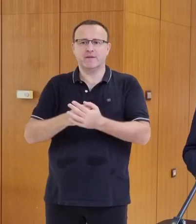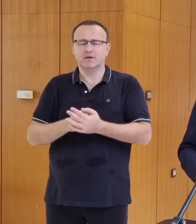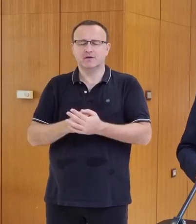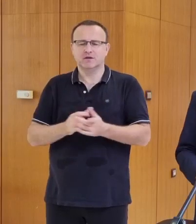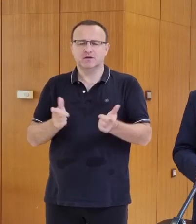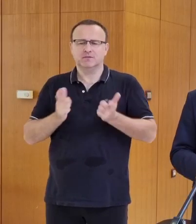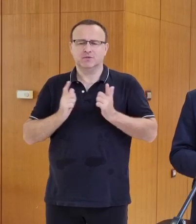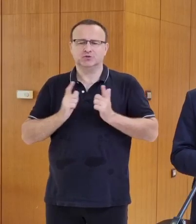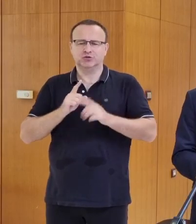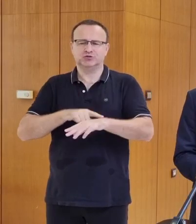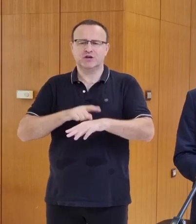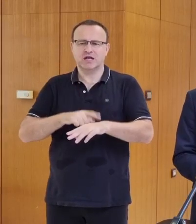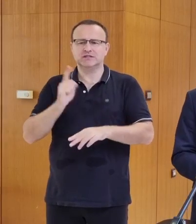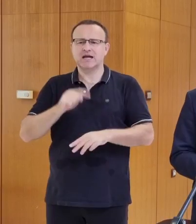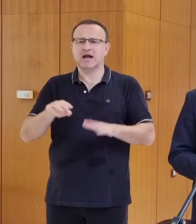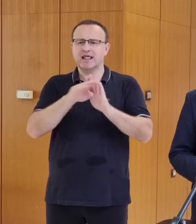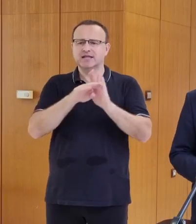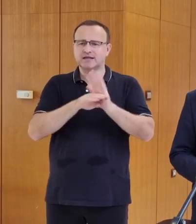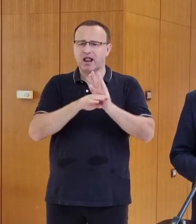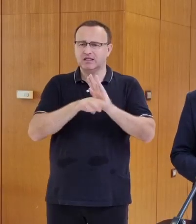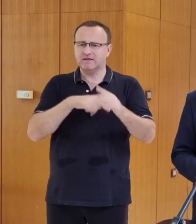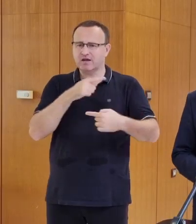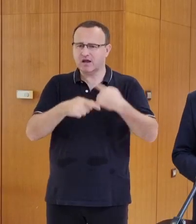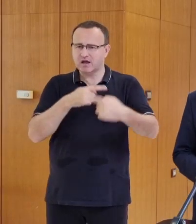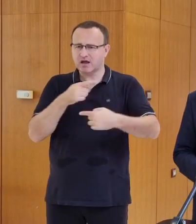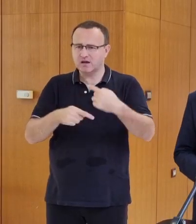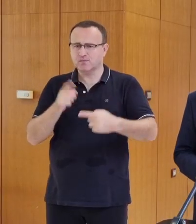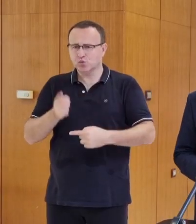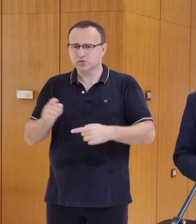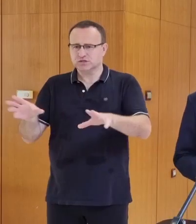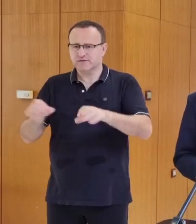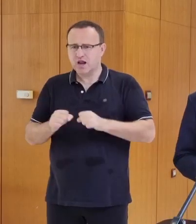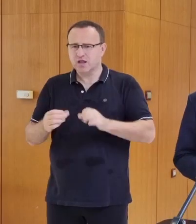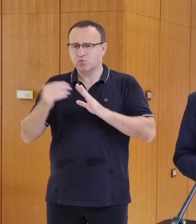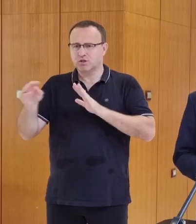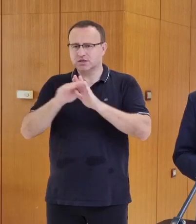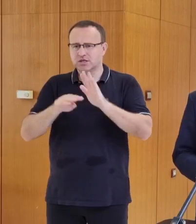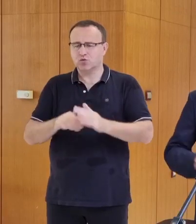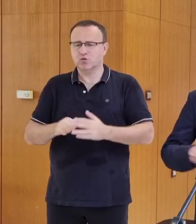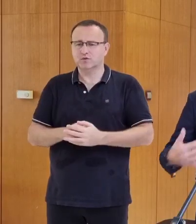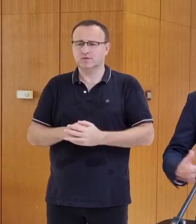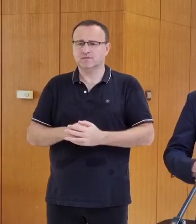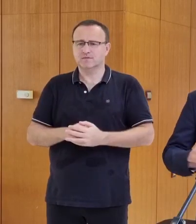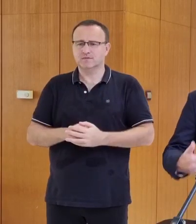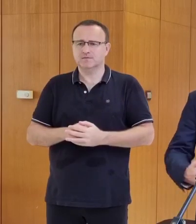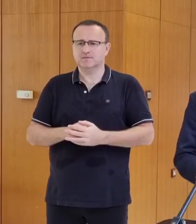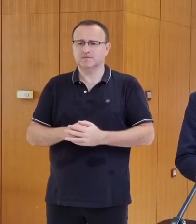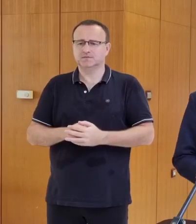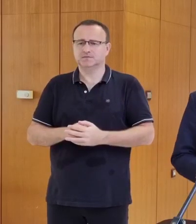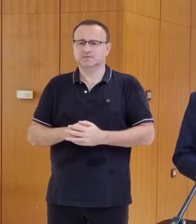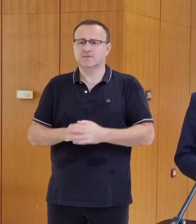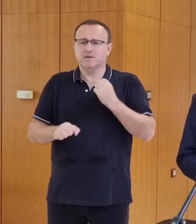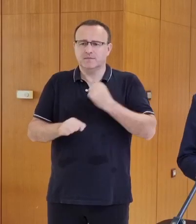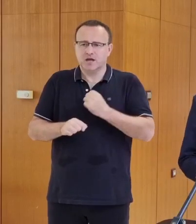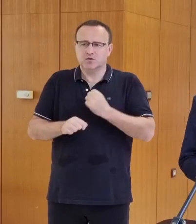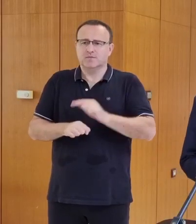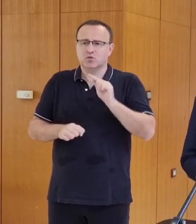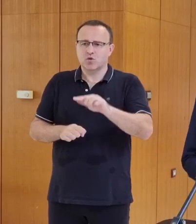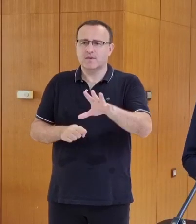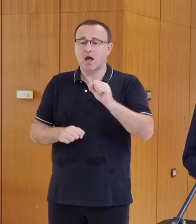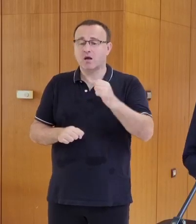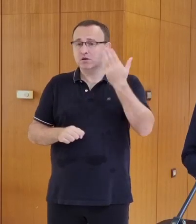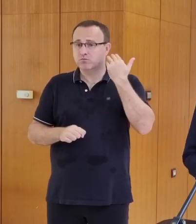má to svoje aj nejaké legislatívne úkony, ktoré musia byť schvaľované v súlade so zákonom 581. Čiže pracujeme na tom tak, aby